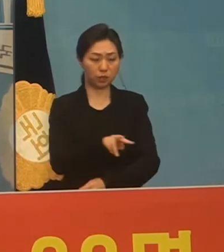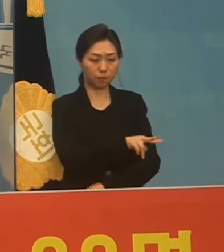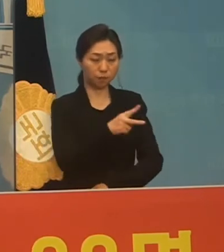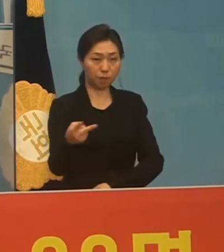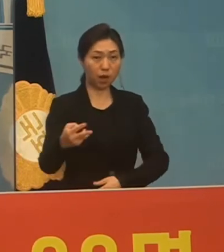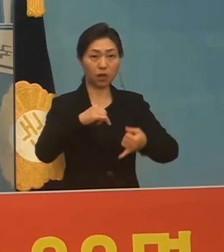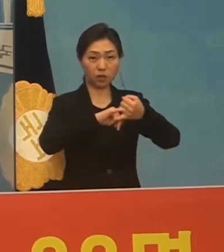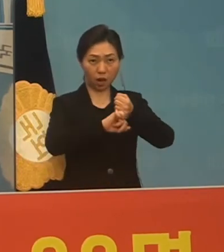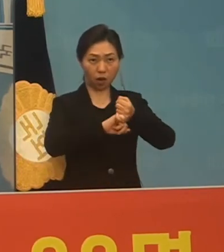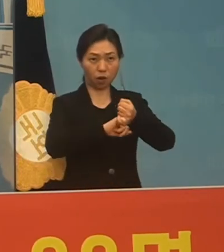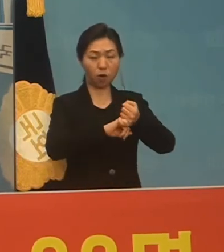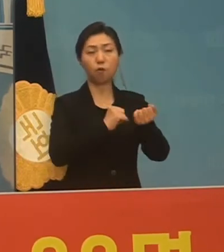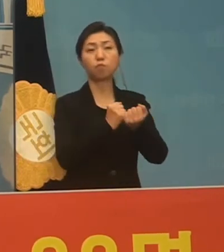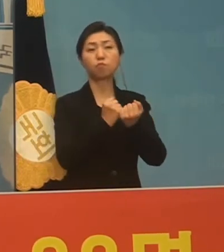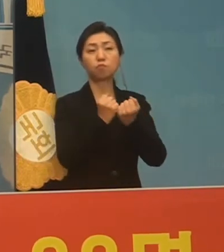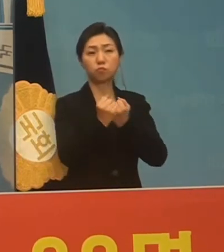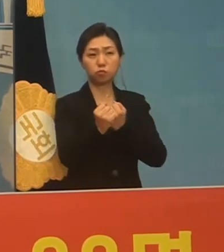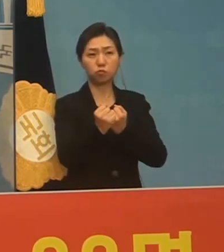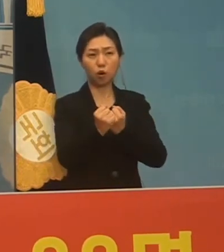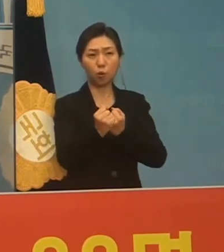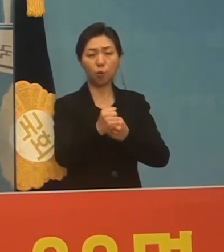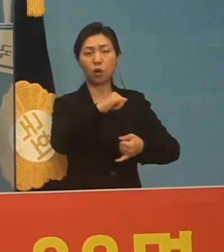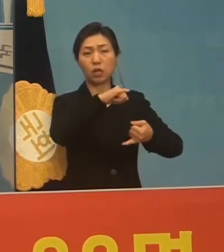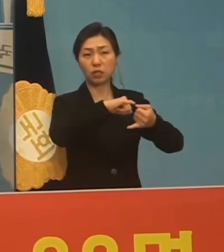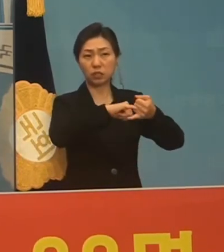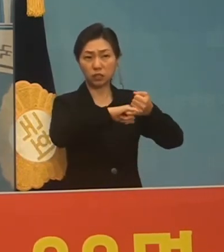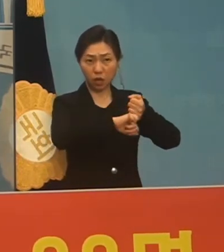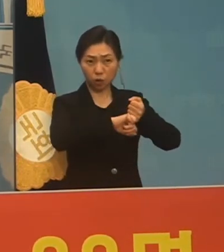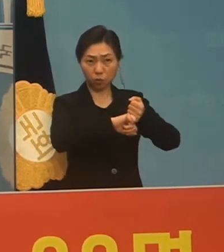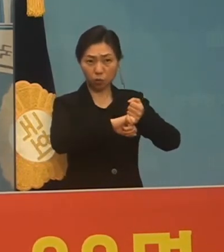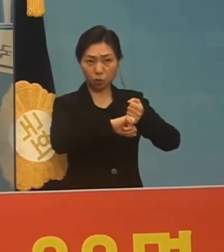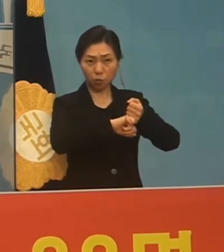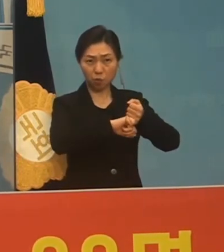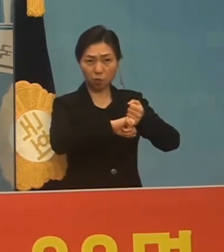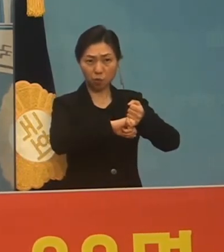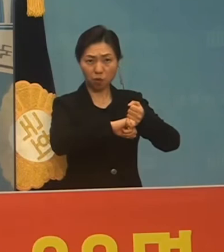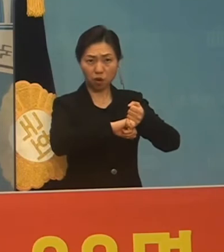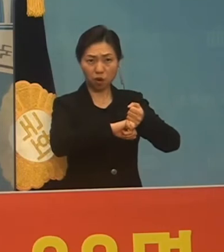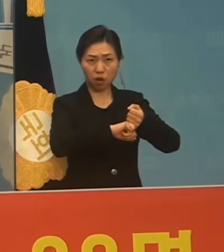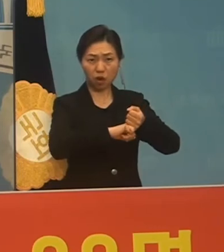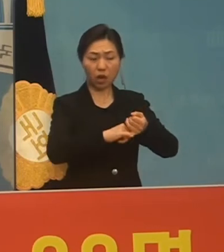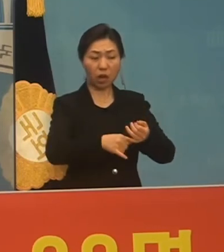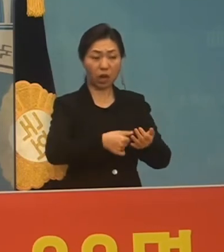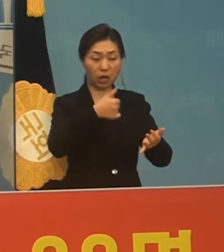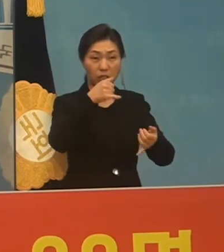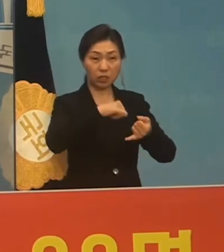바로 그 약속에 입에 침도 마르기 전인